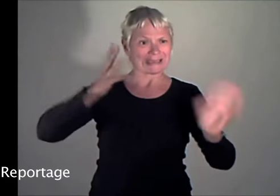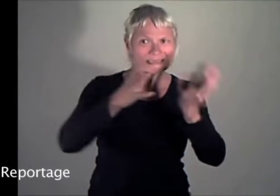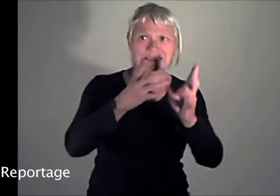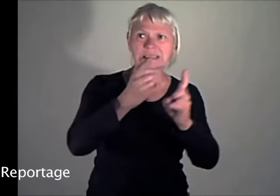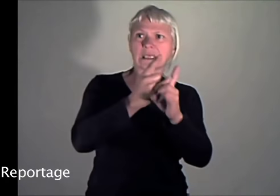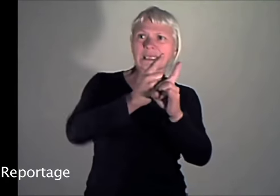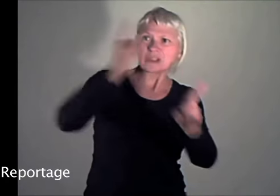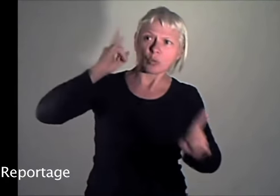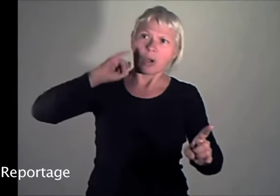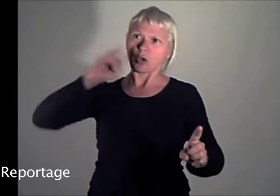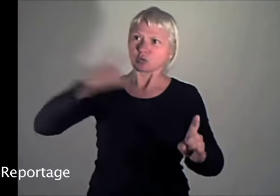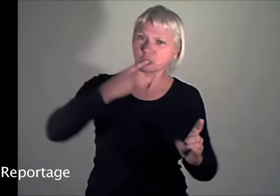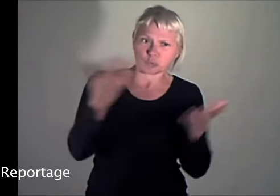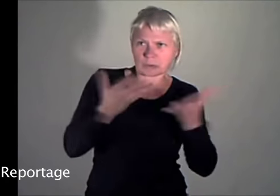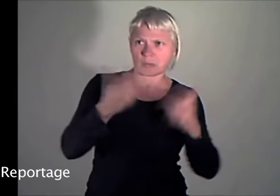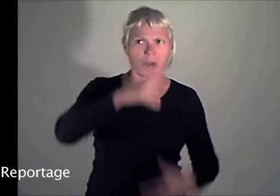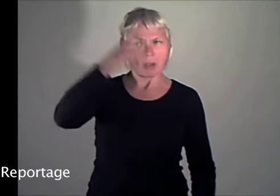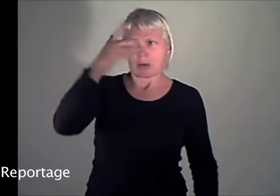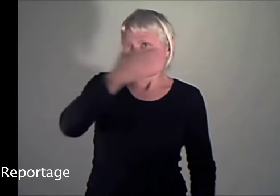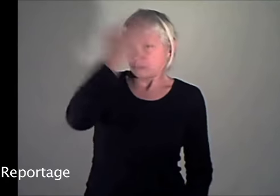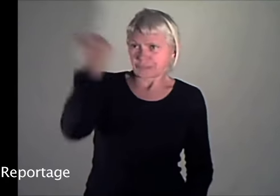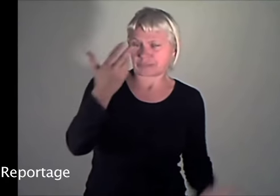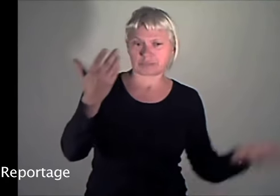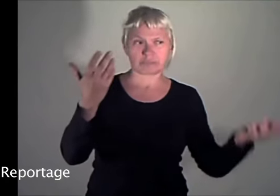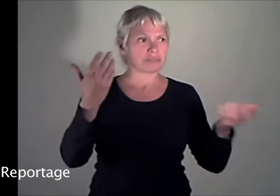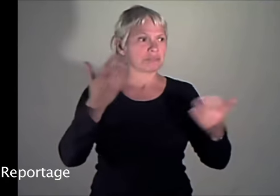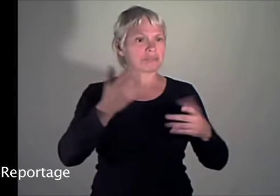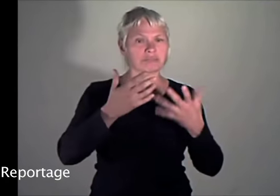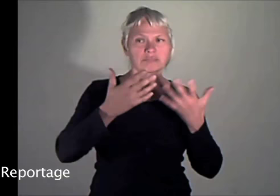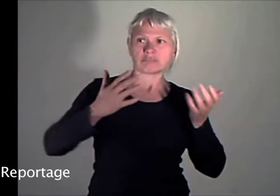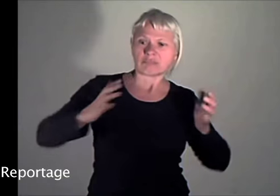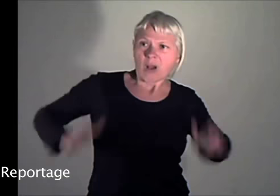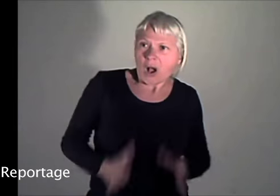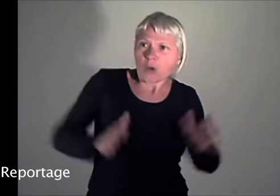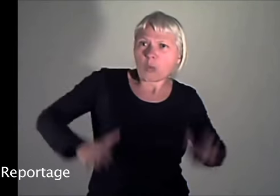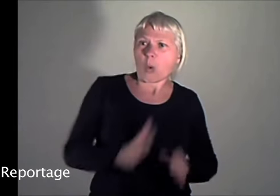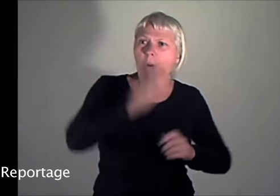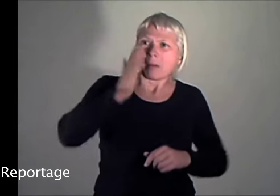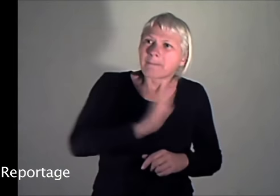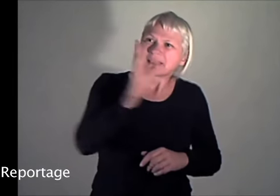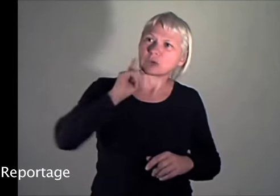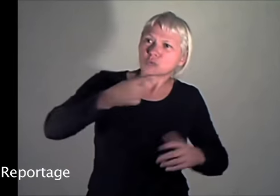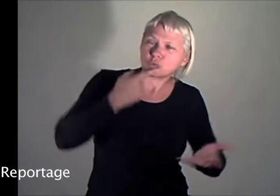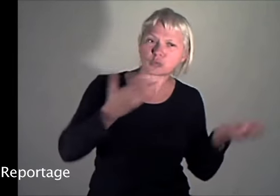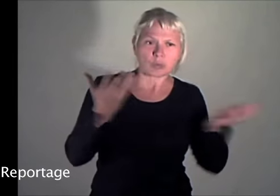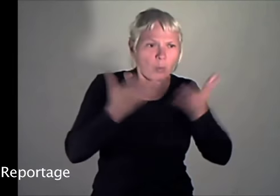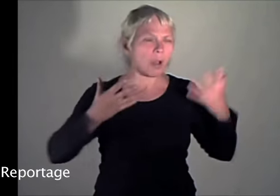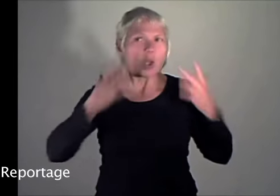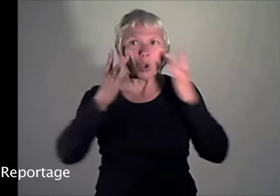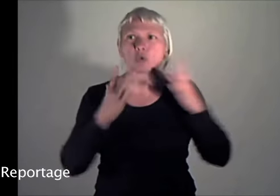etc., de la culture sourde, de la culture populaire sourde, etc. Et ça, il y a très peu dans les livres, par exemple. Et c'est vrai que la